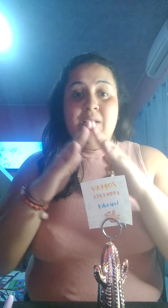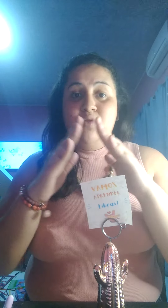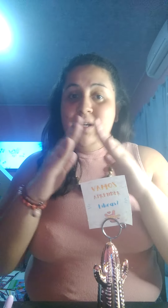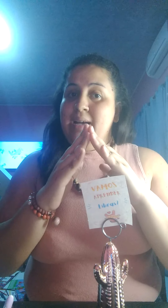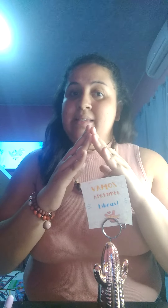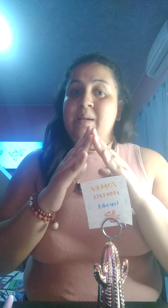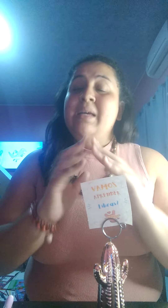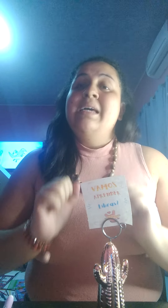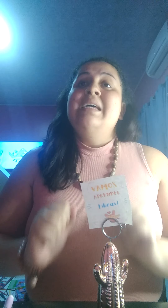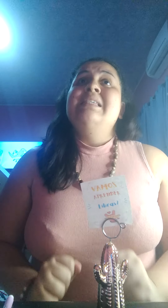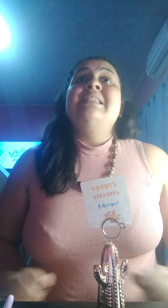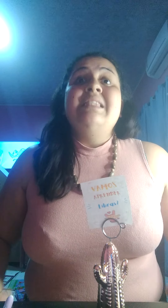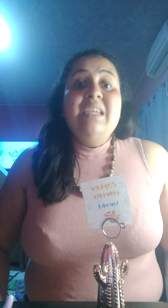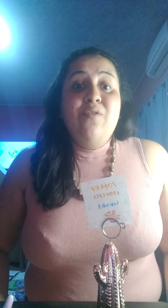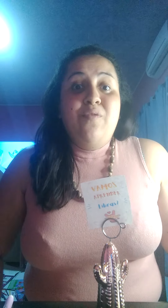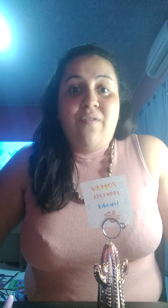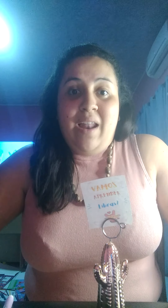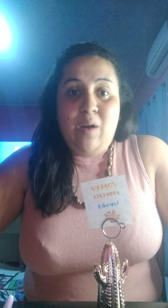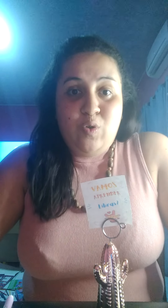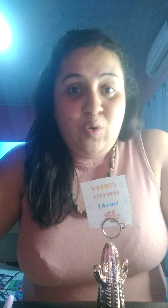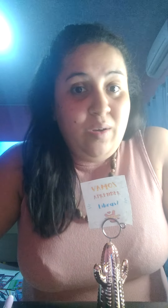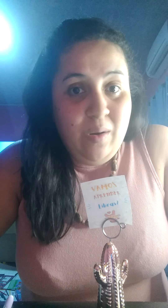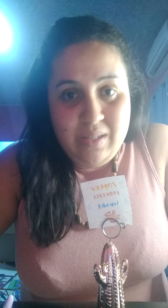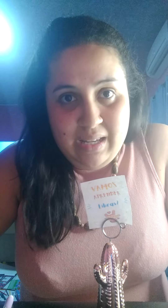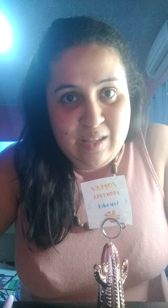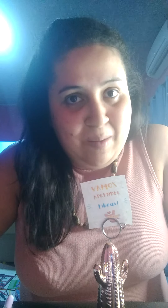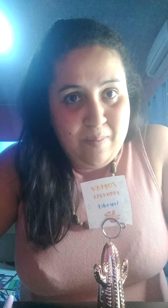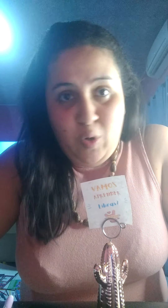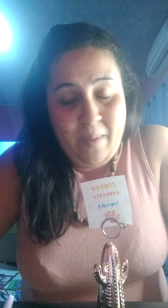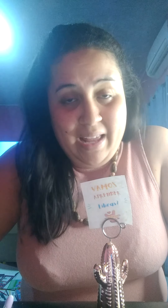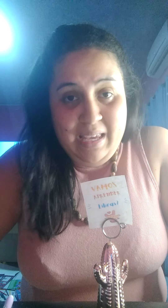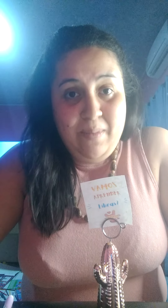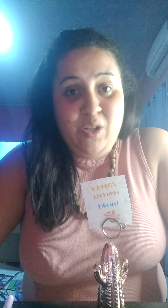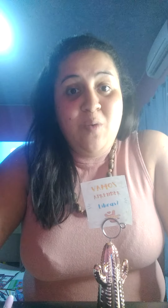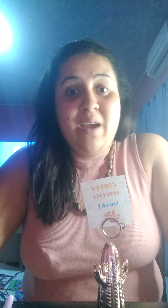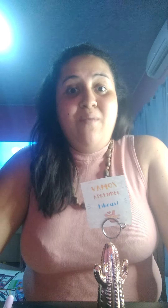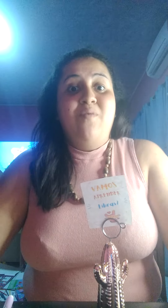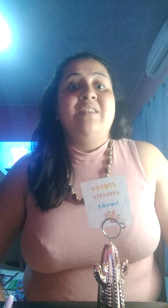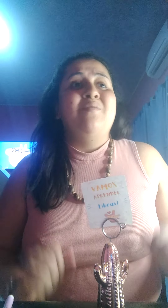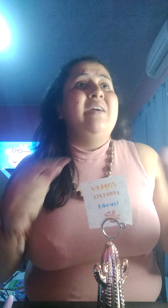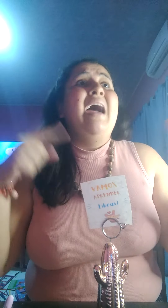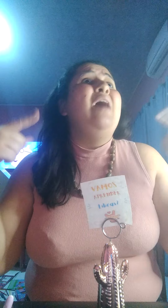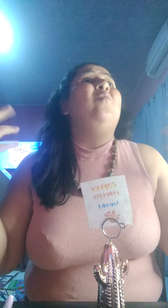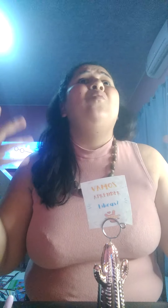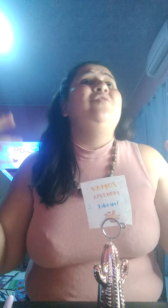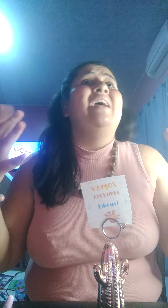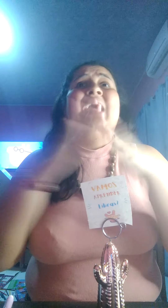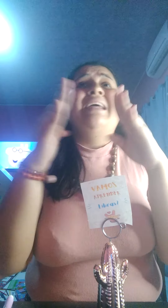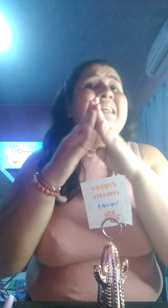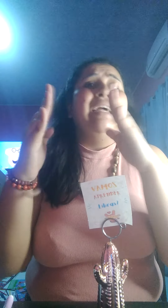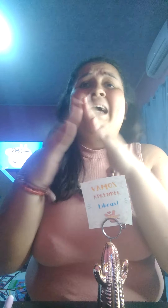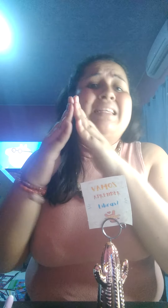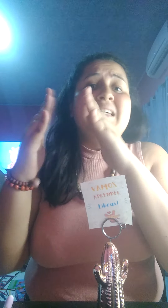de casa. Se eu for falar com surdo e eu não souber Libras, como é que eu vou fazer? Se eu fizer, onde é